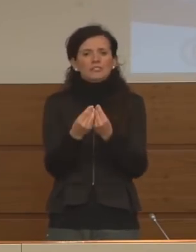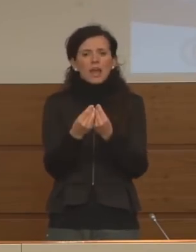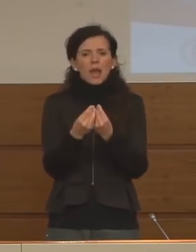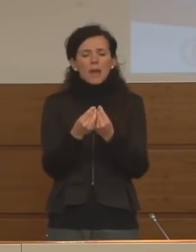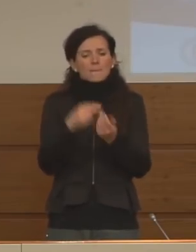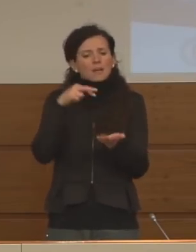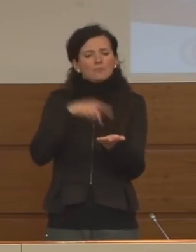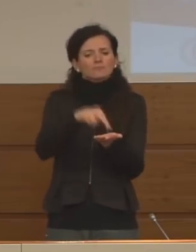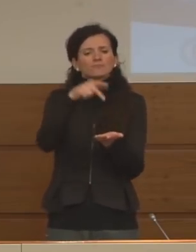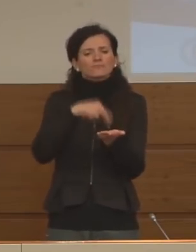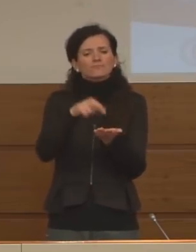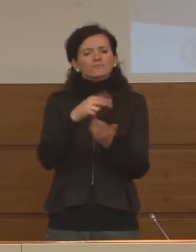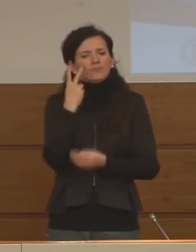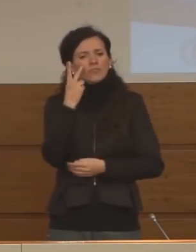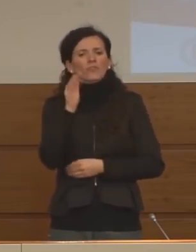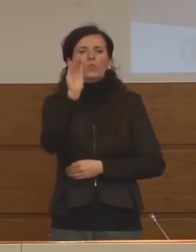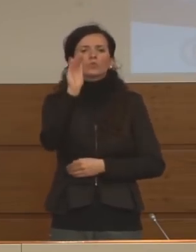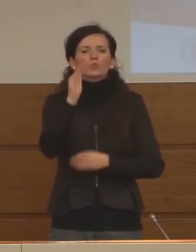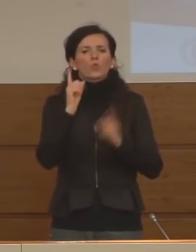costellato